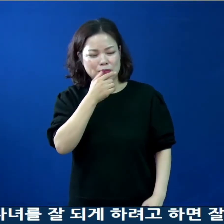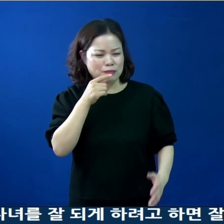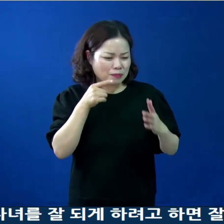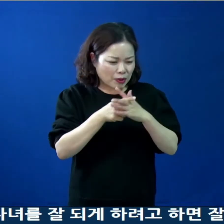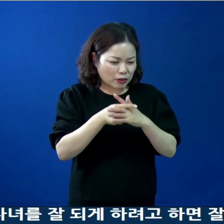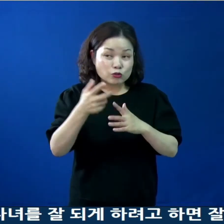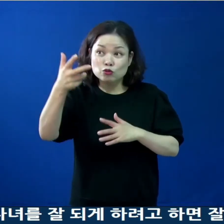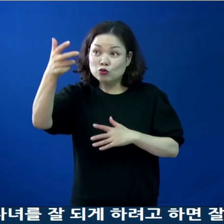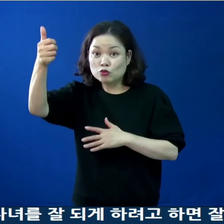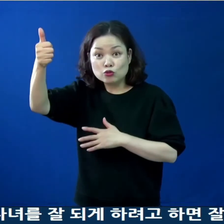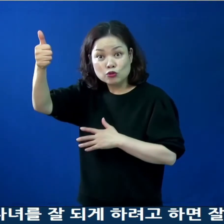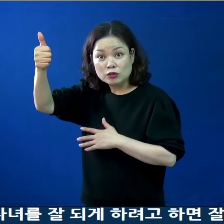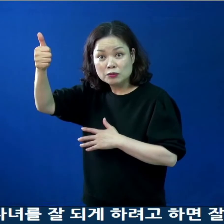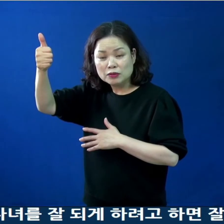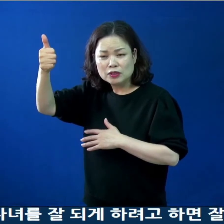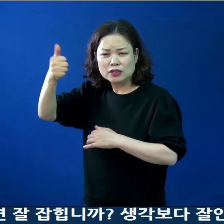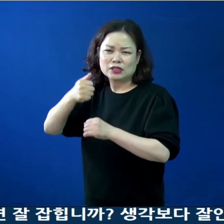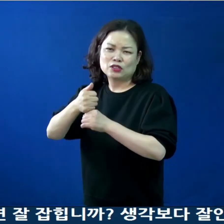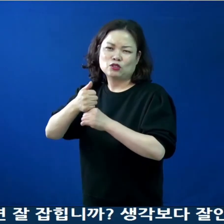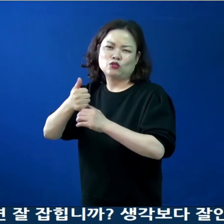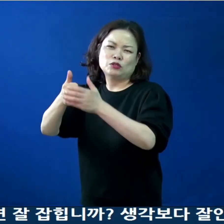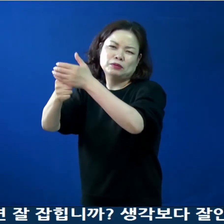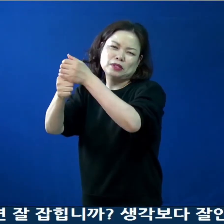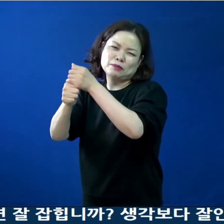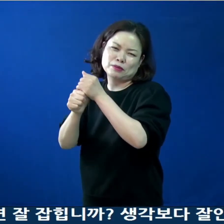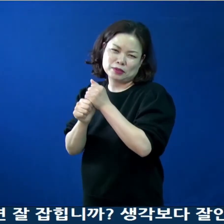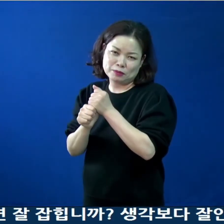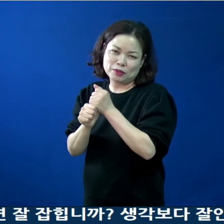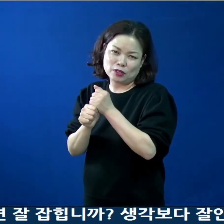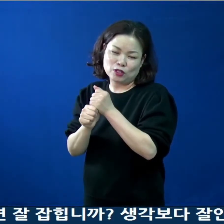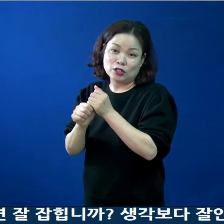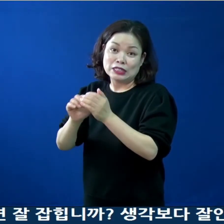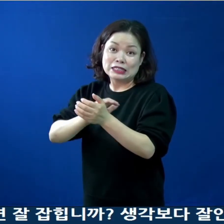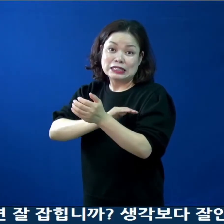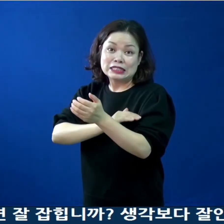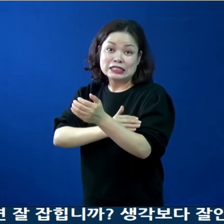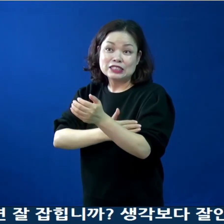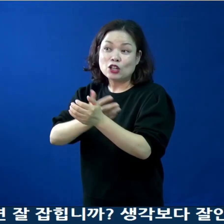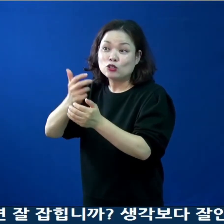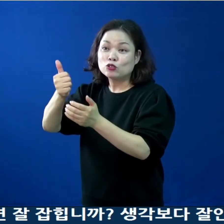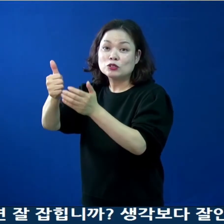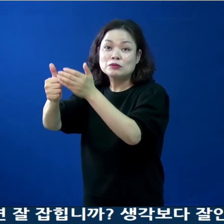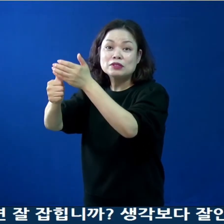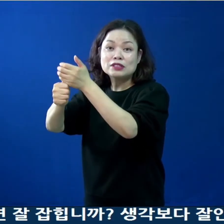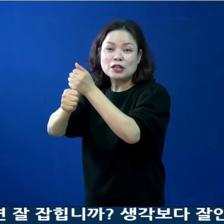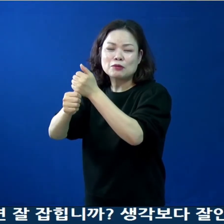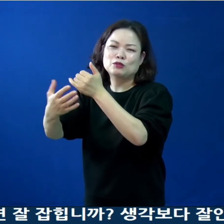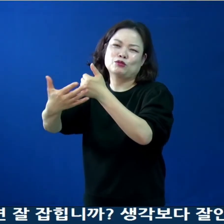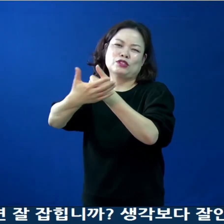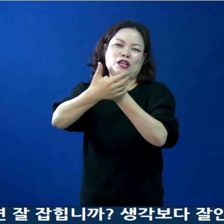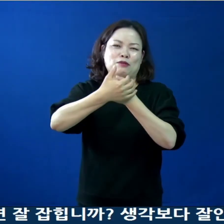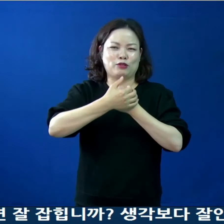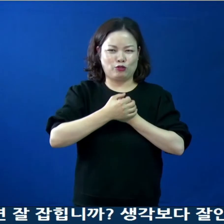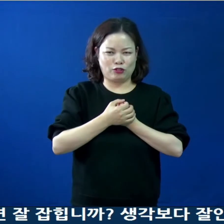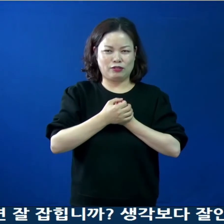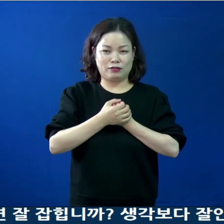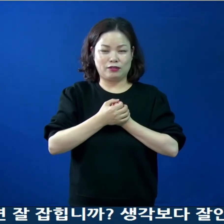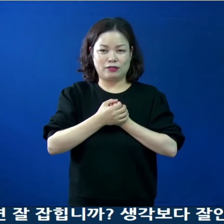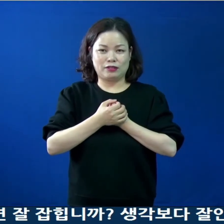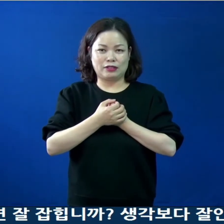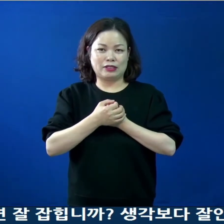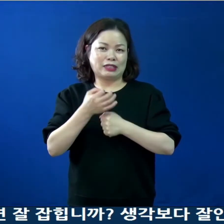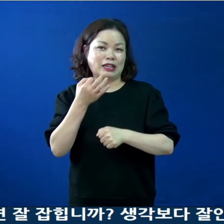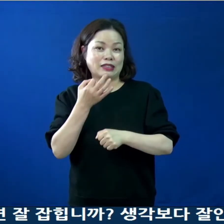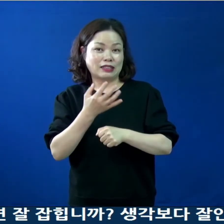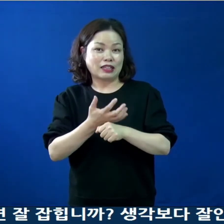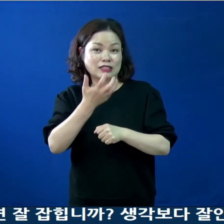주님 잡으면, 그 손으로 주님 잡으면 그 능력의 주님의 손이 잡아주신다는 것이에요. 이게 간단한 영적 원리인데